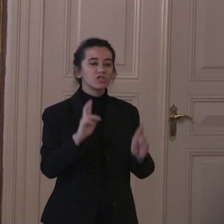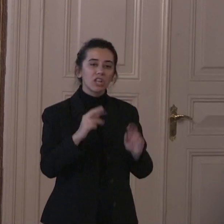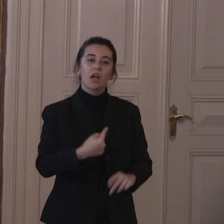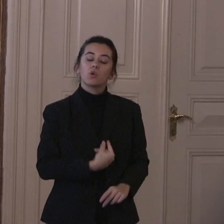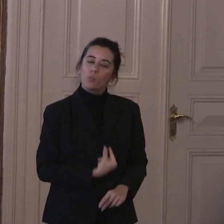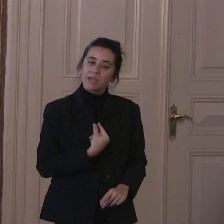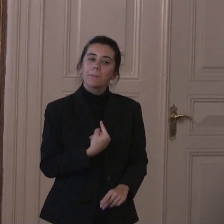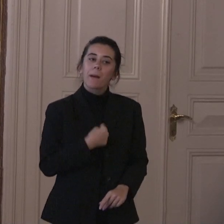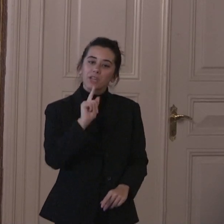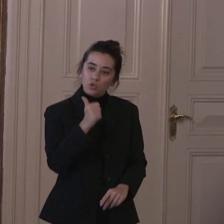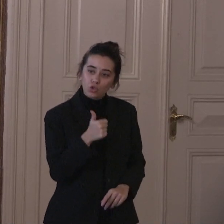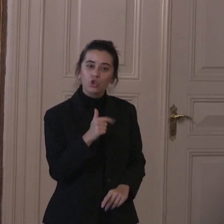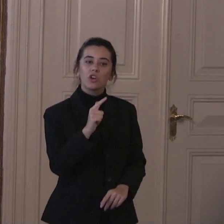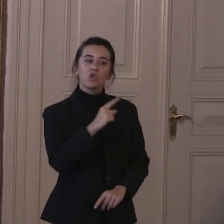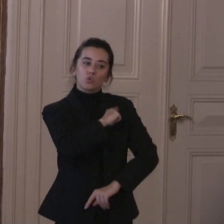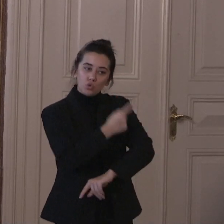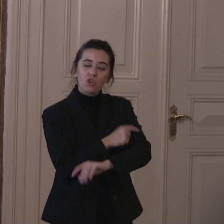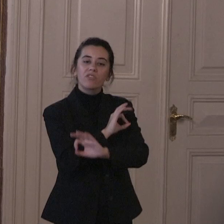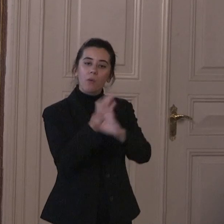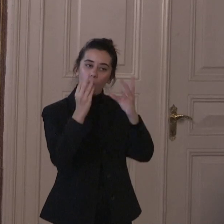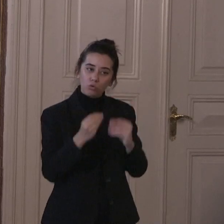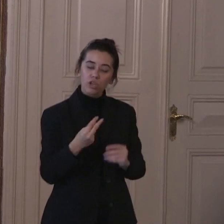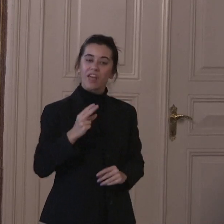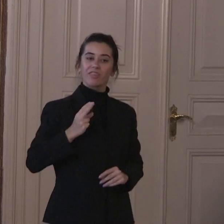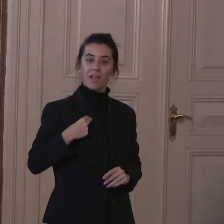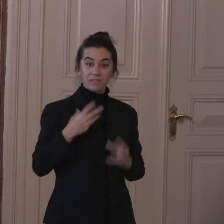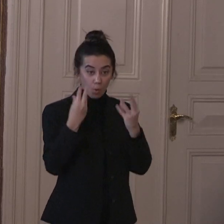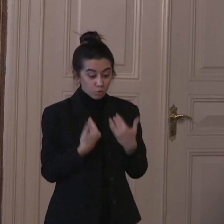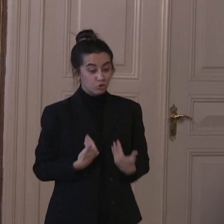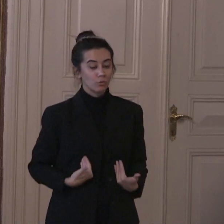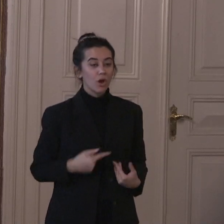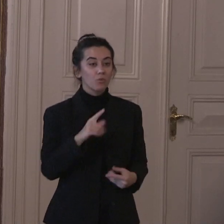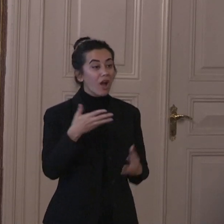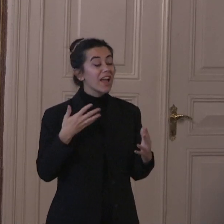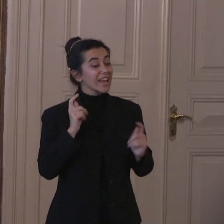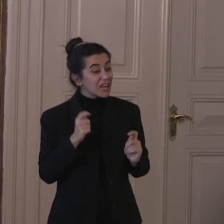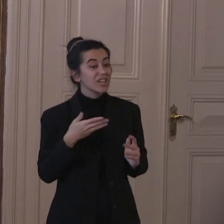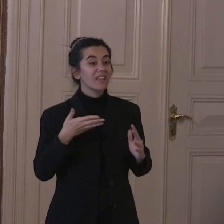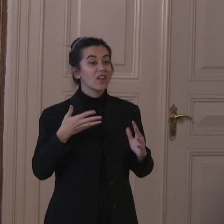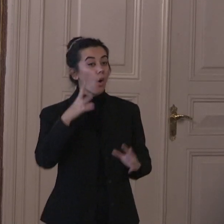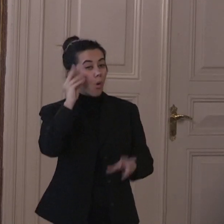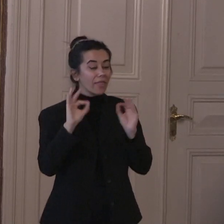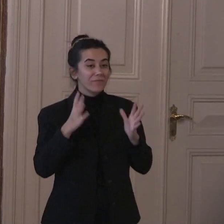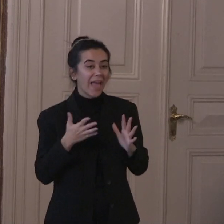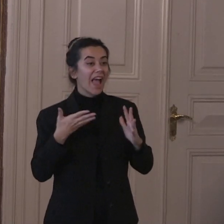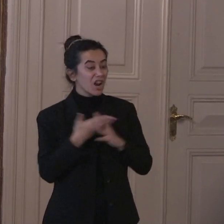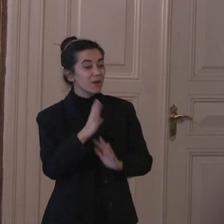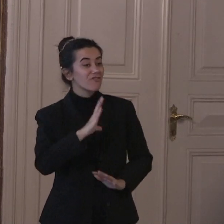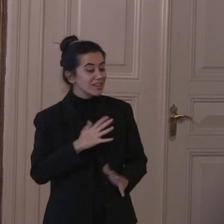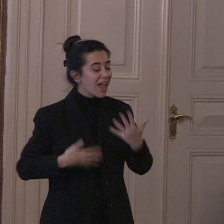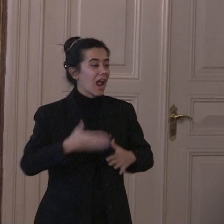bunları temsil ediyor olurum ve gerçekten erişilebilirlik varsa engellilik yokmuş, bunu öğrendim.